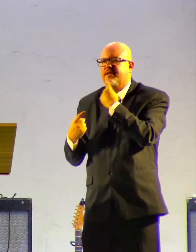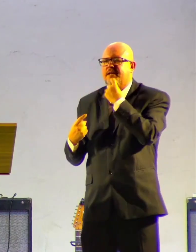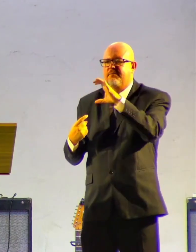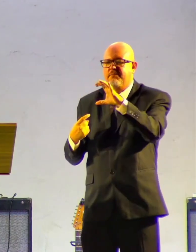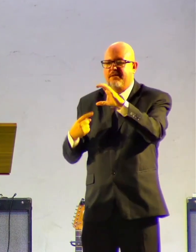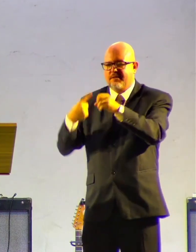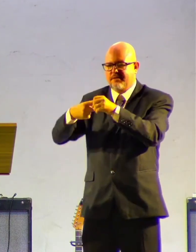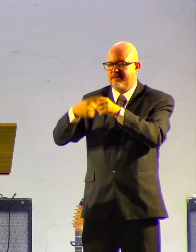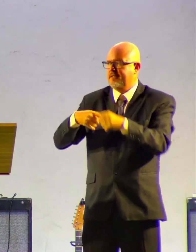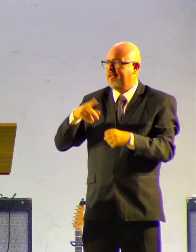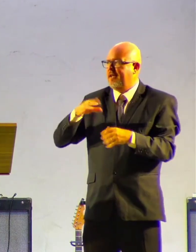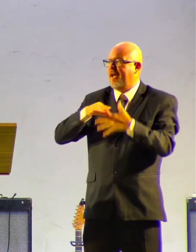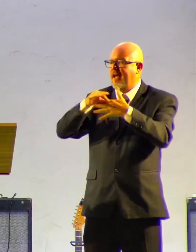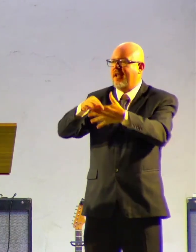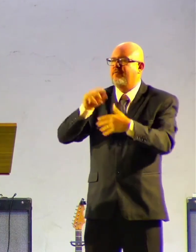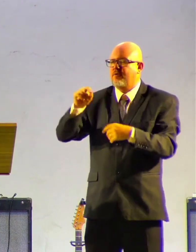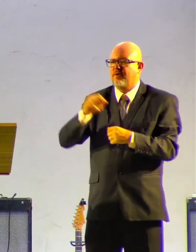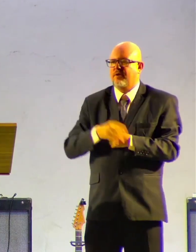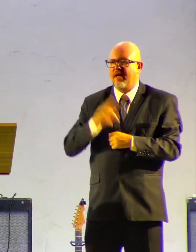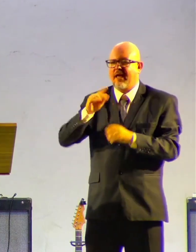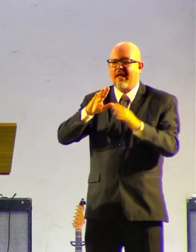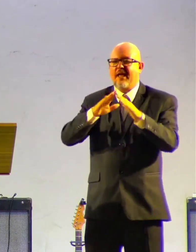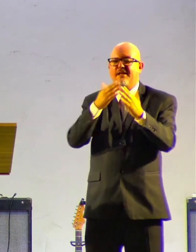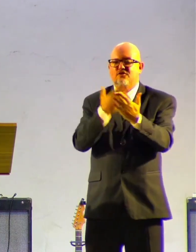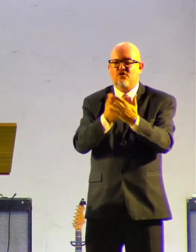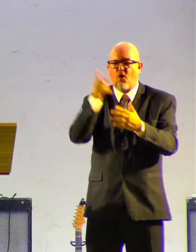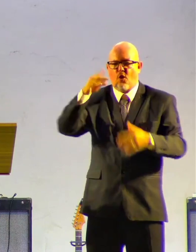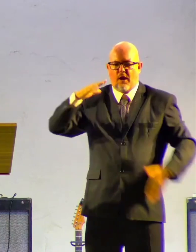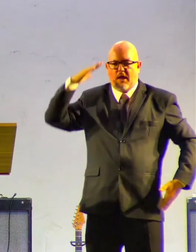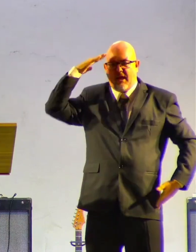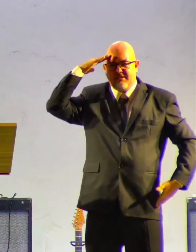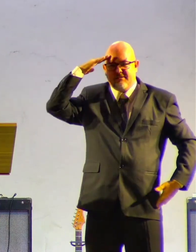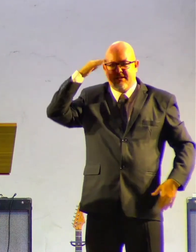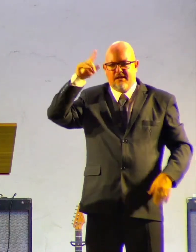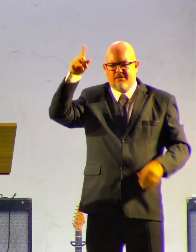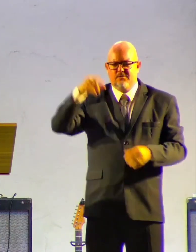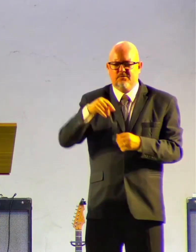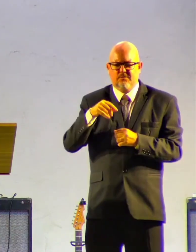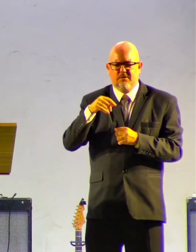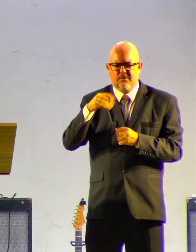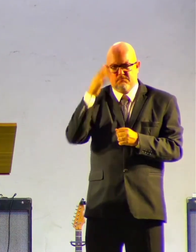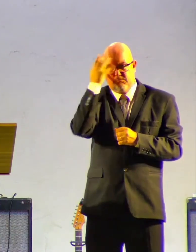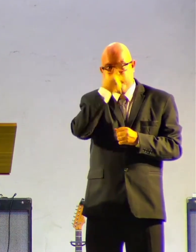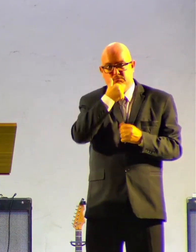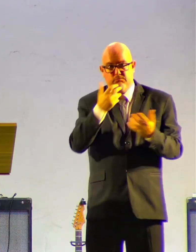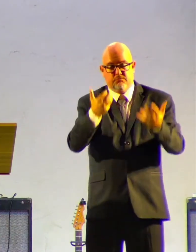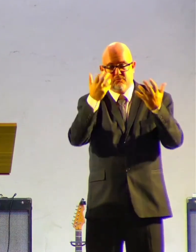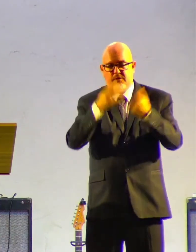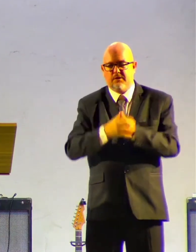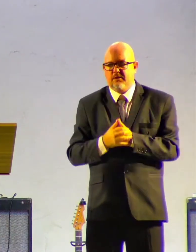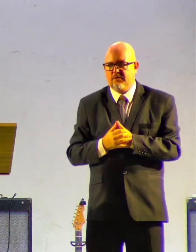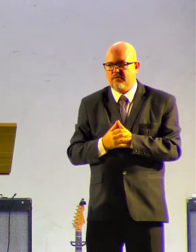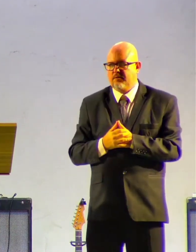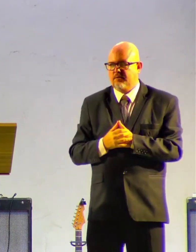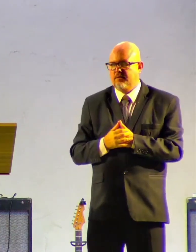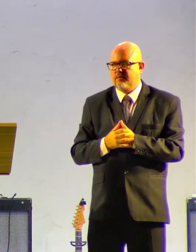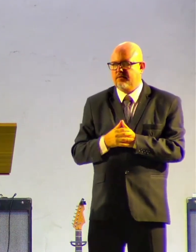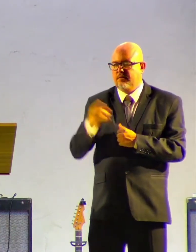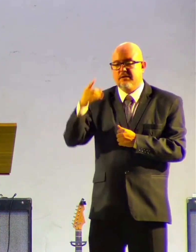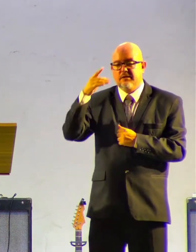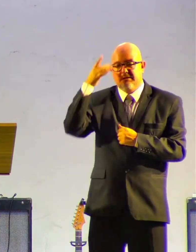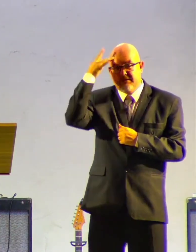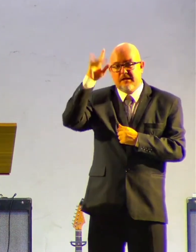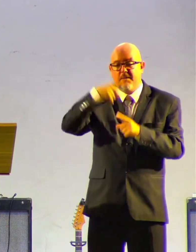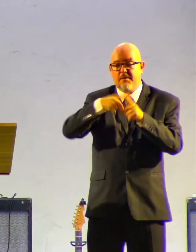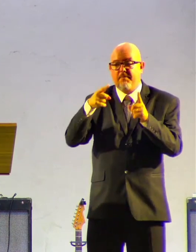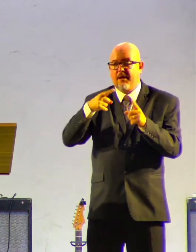E o primeiro lugar que ela me levou foi na escola de cadetes de Campinas, um lugar bonito até hoje. E eu não sei se vocês